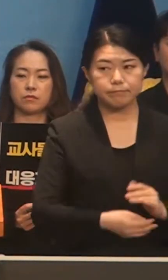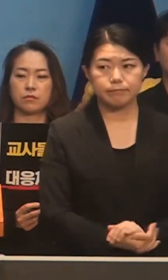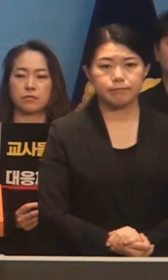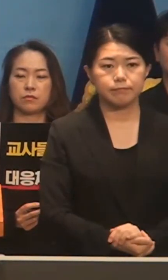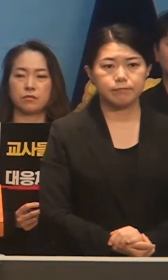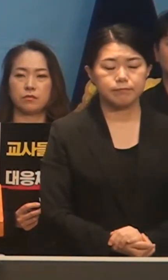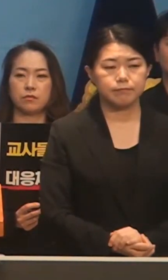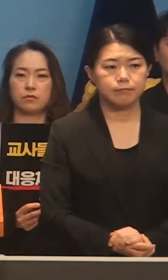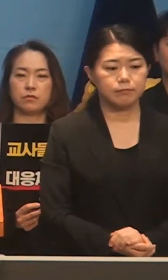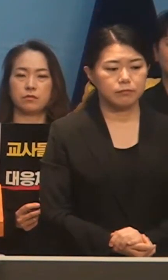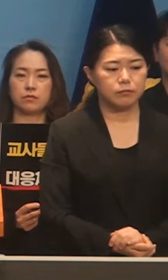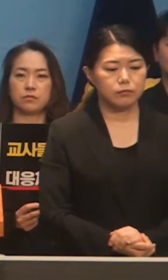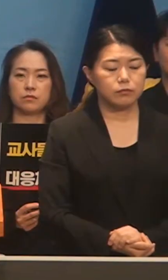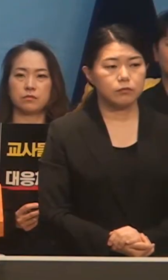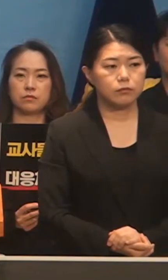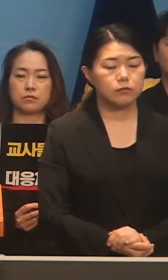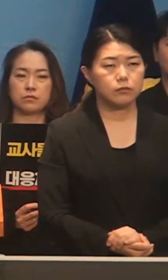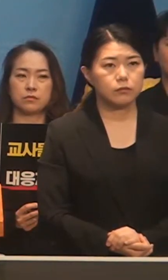하겠습니다.